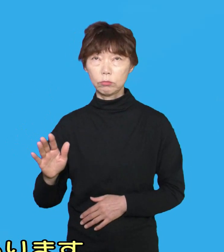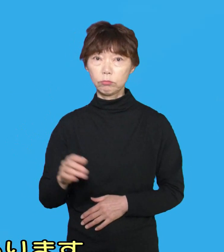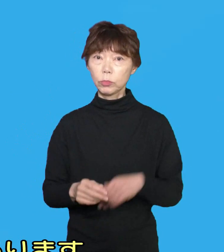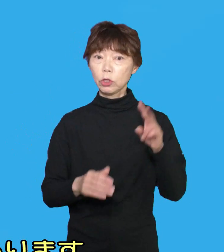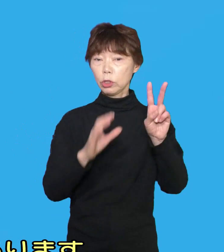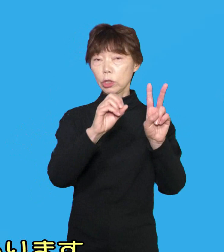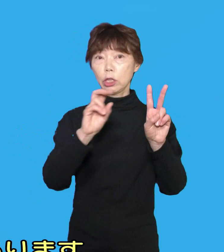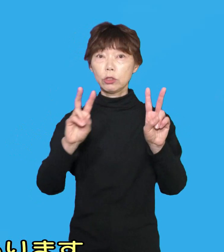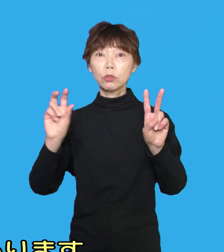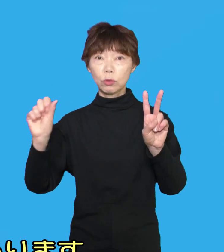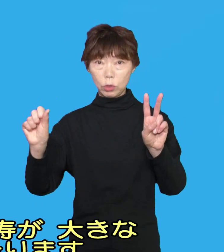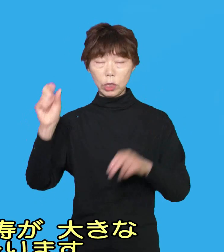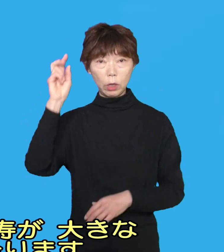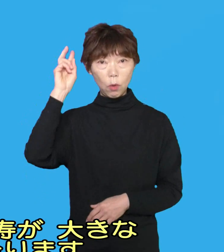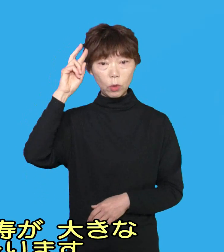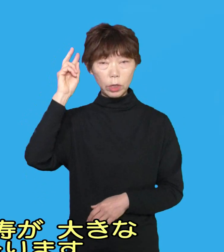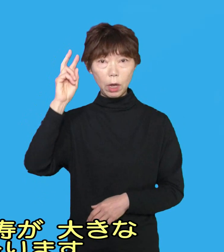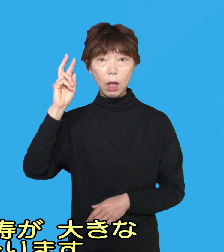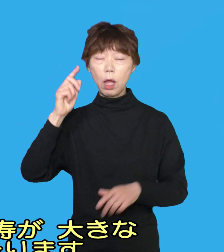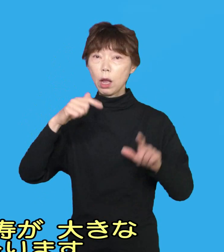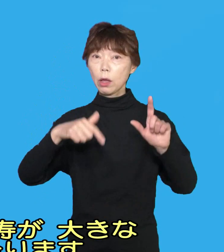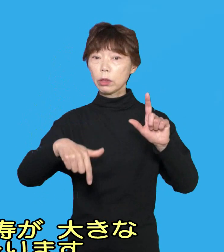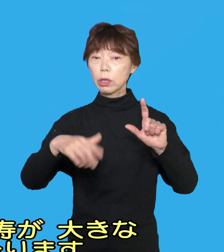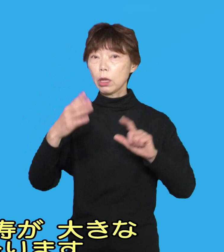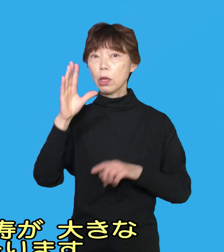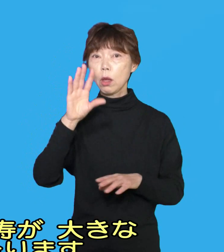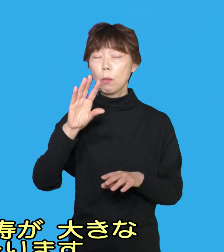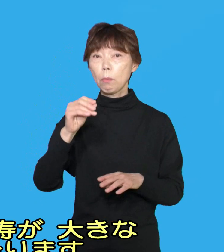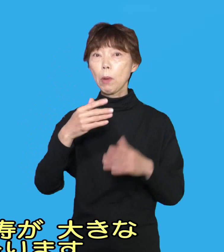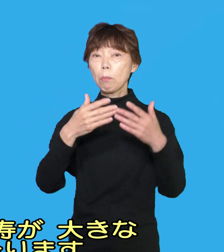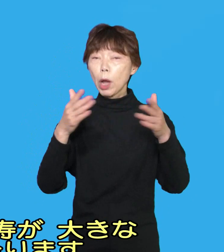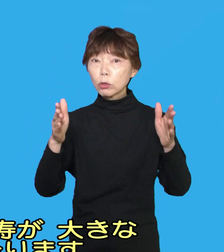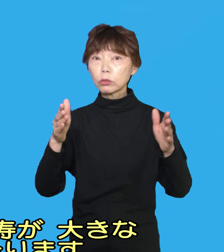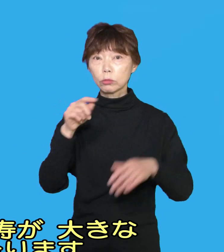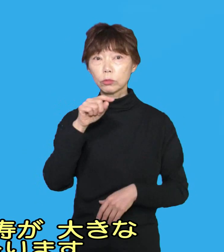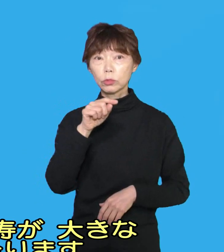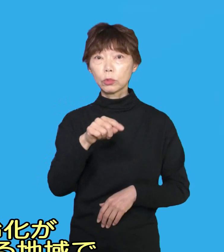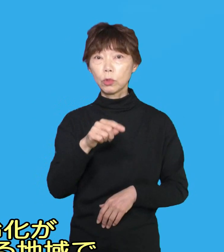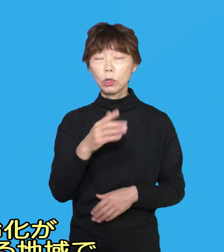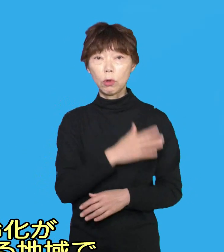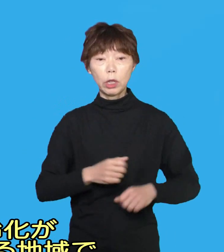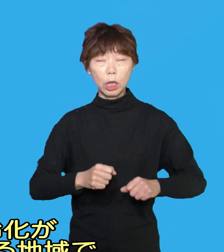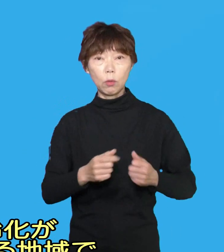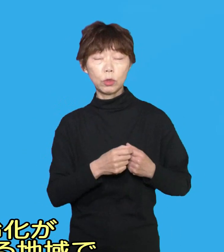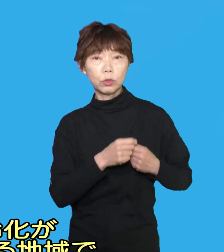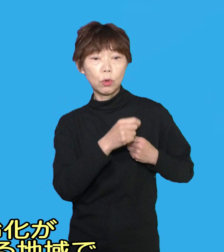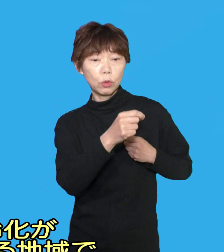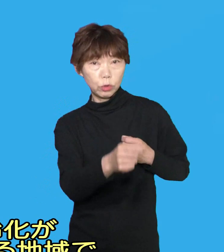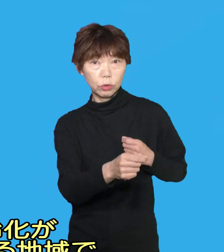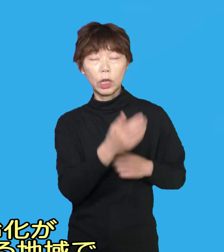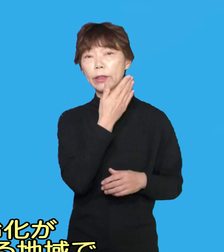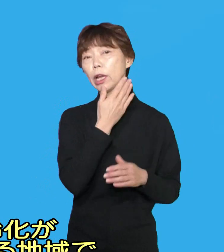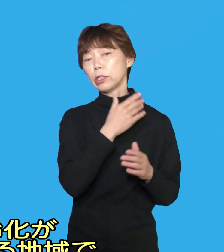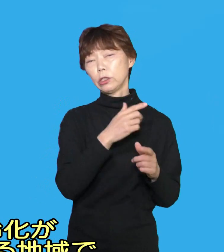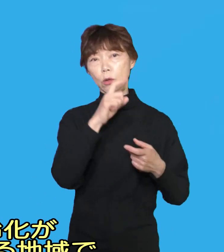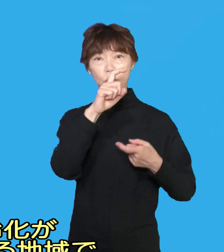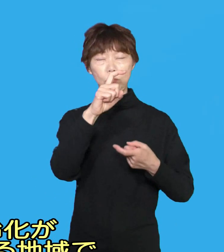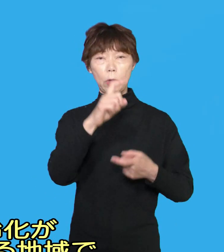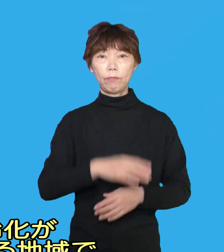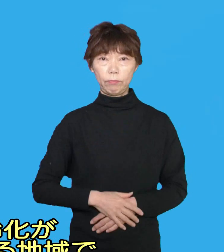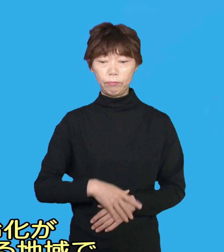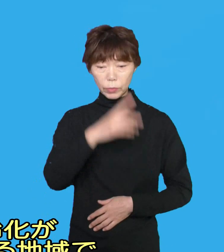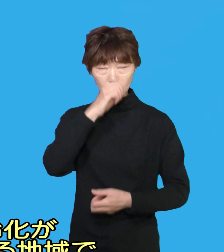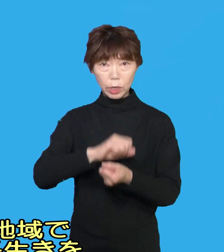阪・関西万博がありまして、そこでは健康長寿というものが大きなキーワードになっております。堺市としても高齢化がどんどん進んで